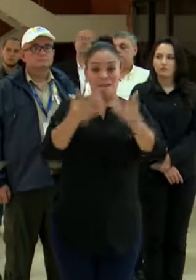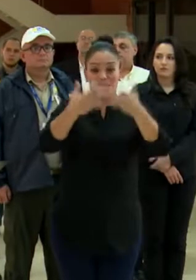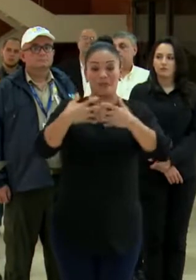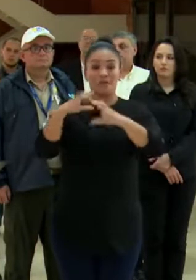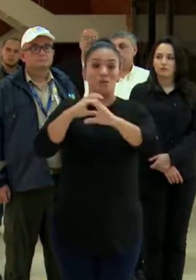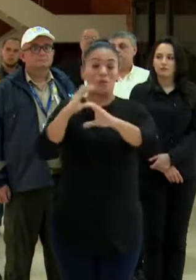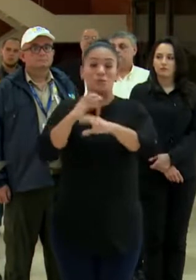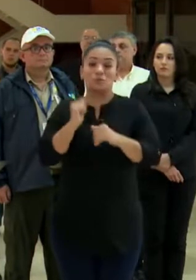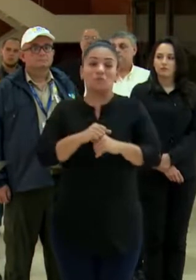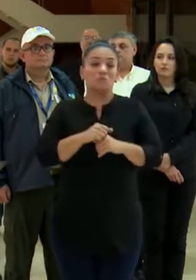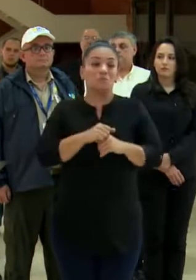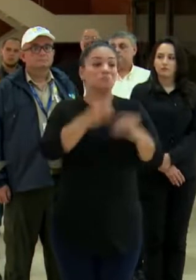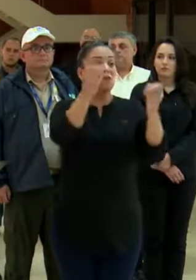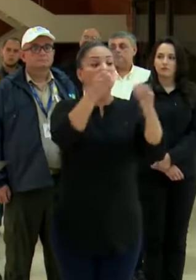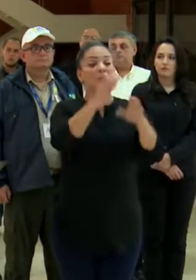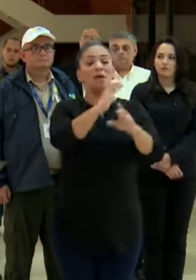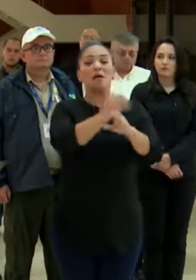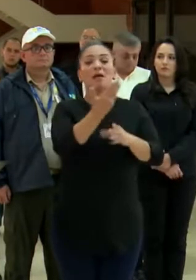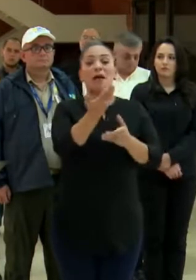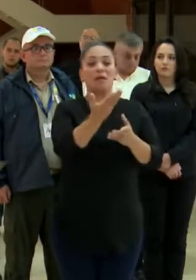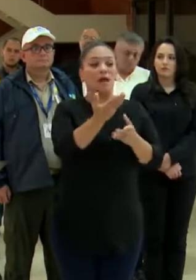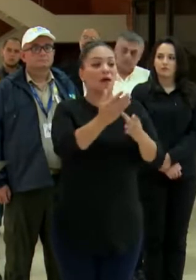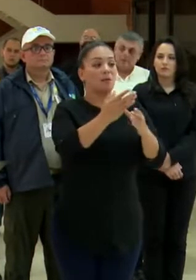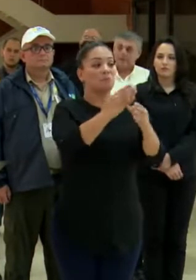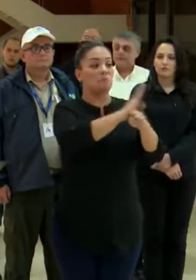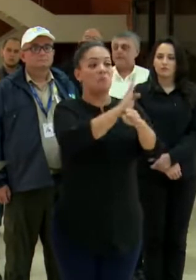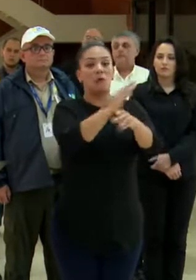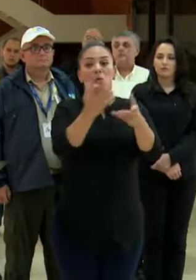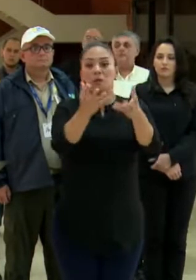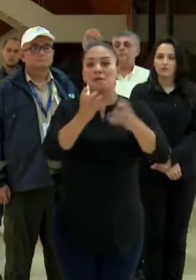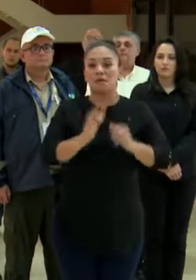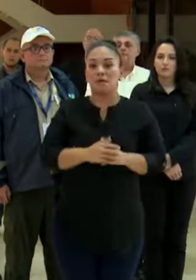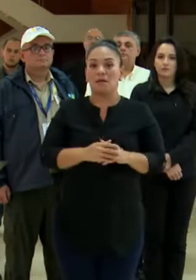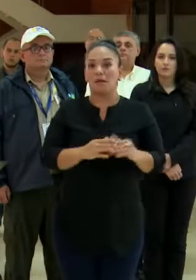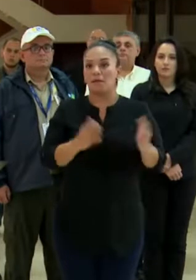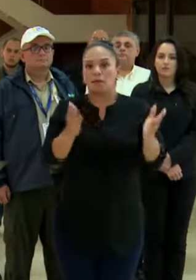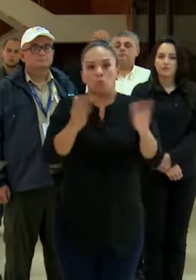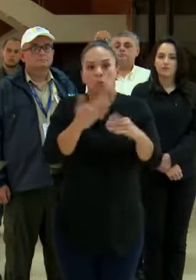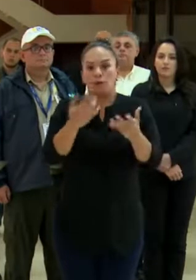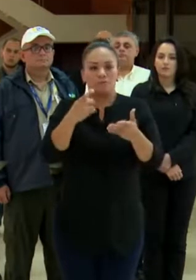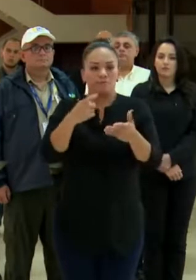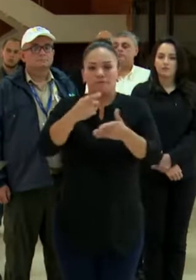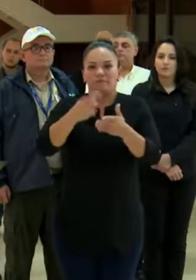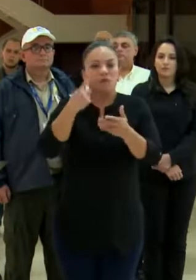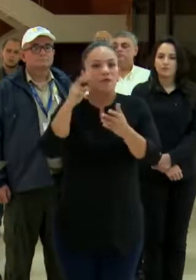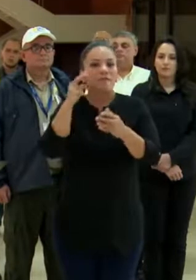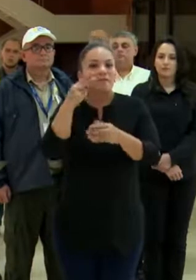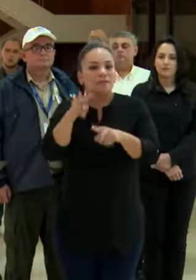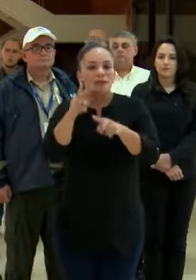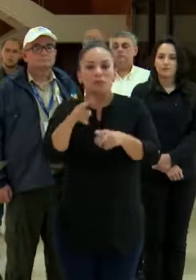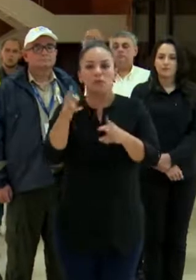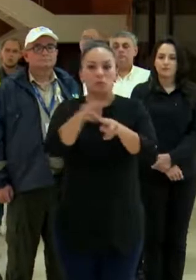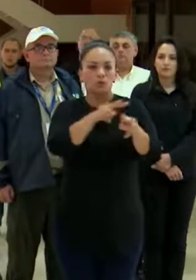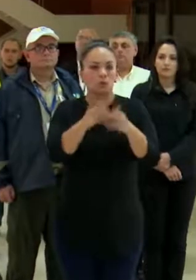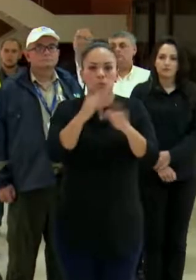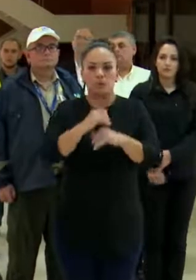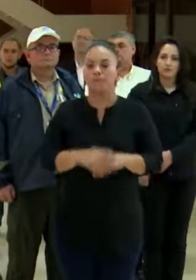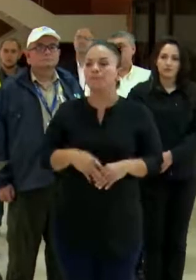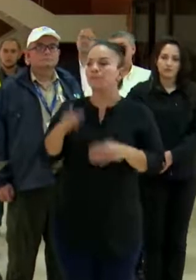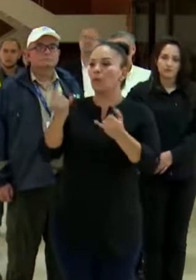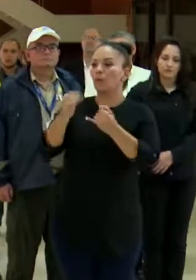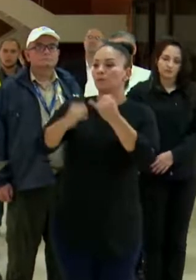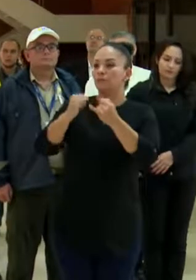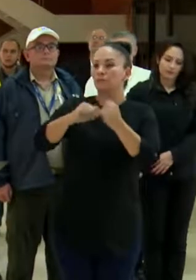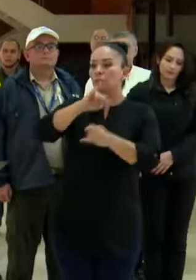reportando al banco que quiera y no una base de datos centralizada que nos permita tener la fiscalización y el monitoreo. Finalizábamos con